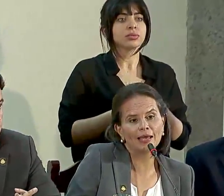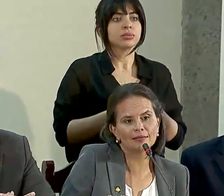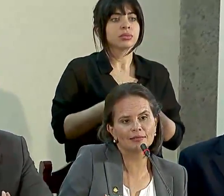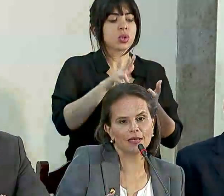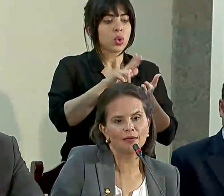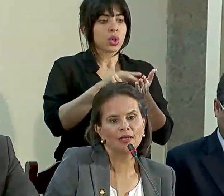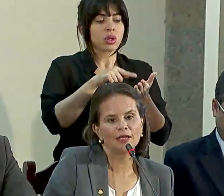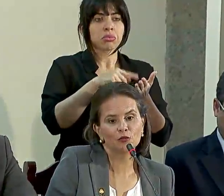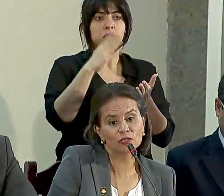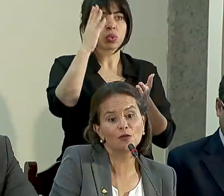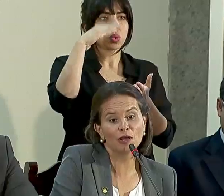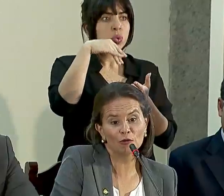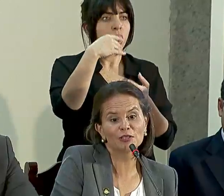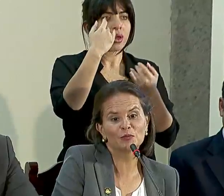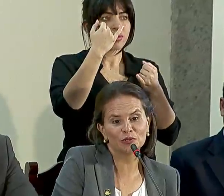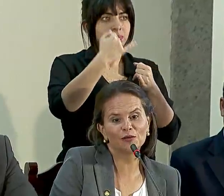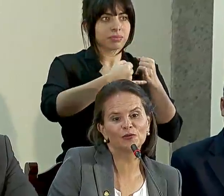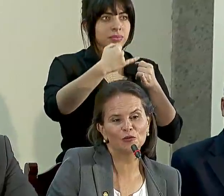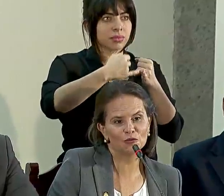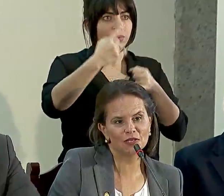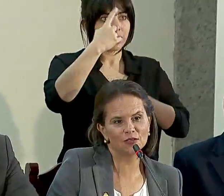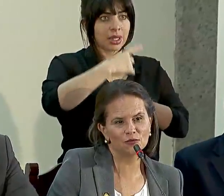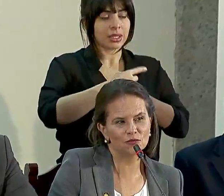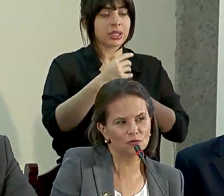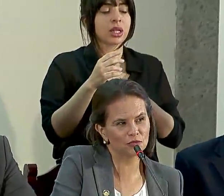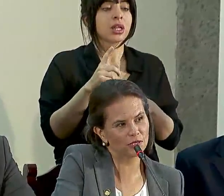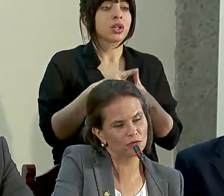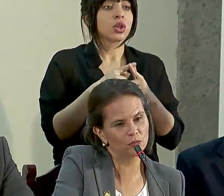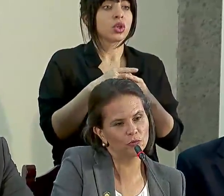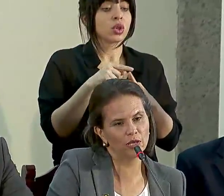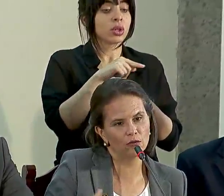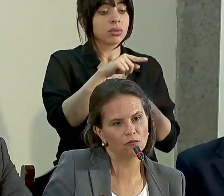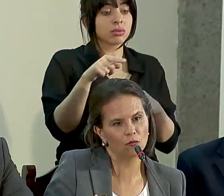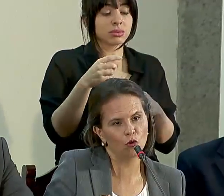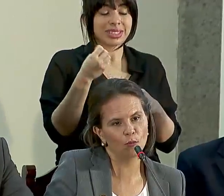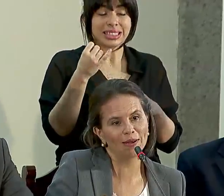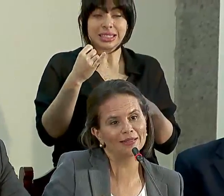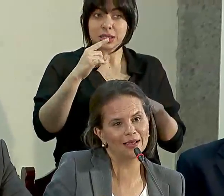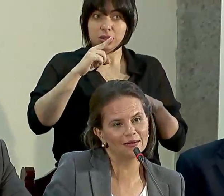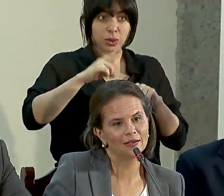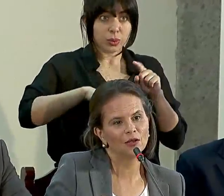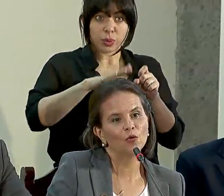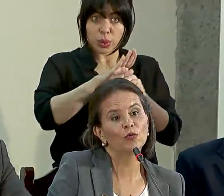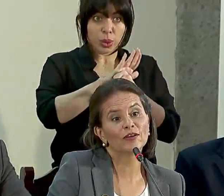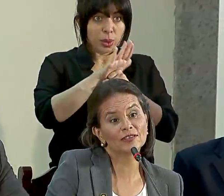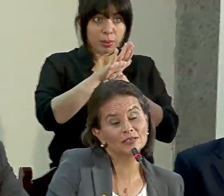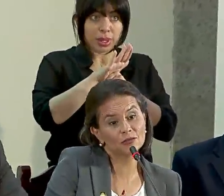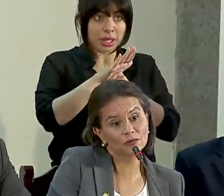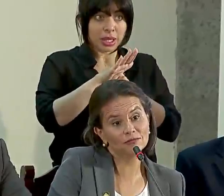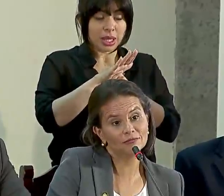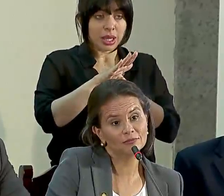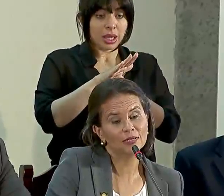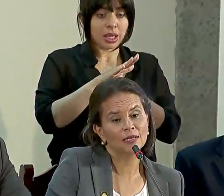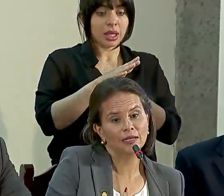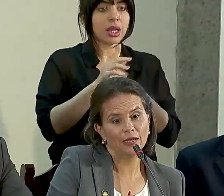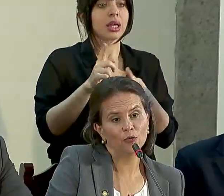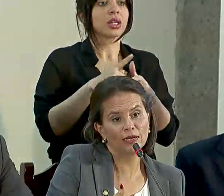sin vigencia. Entonces, lo que corresponde con todos ellos, los que no se pudieron completar una